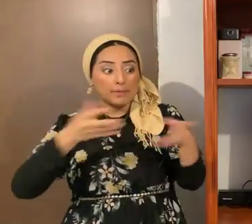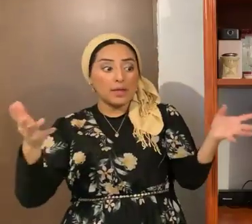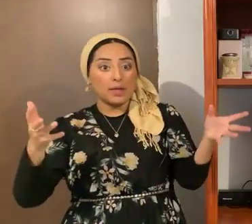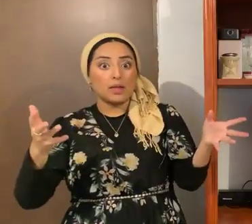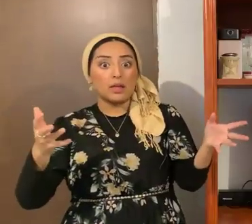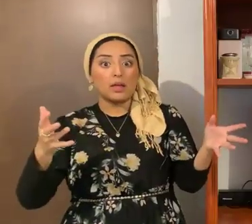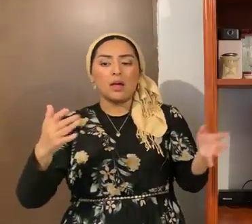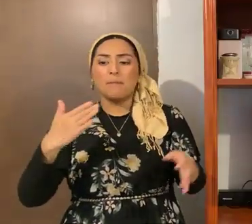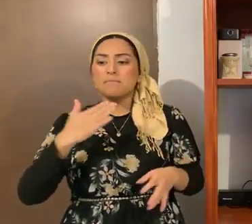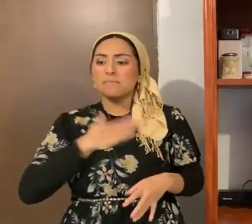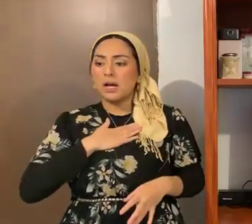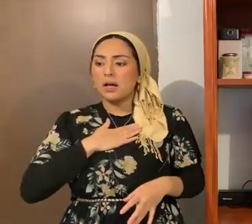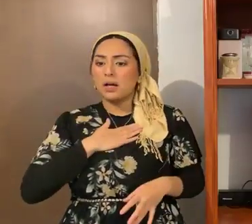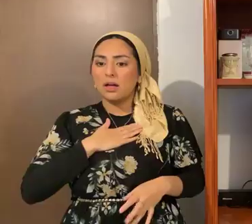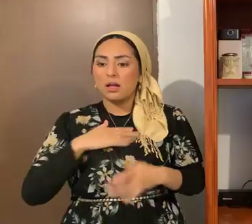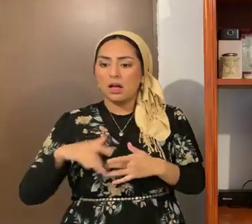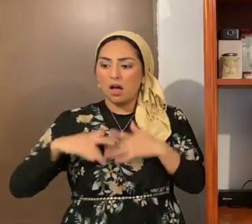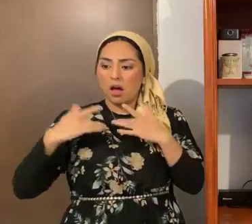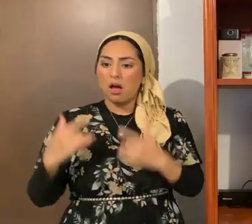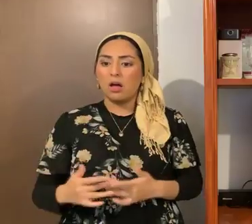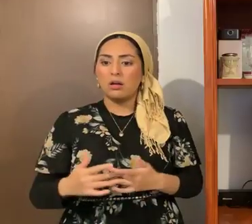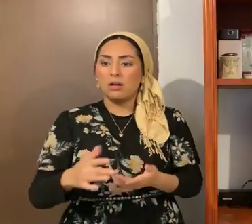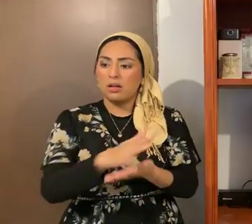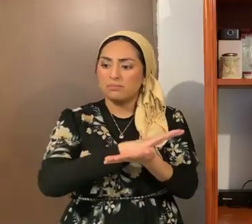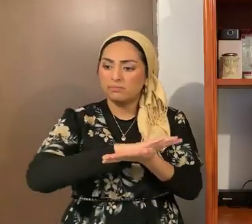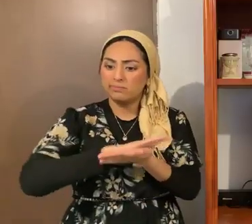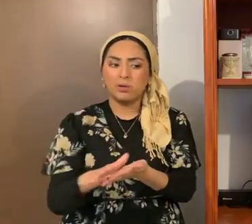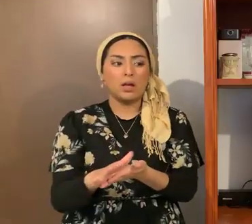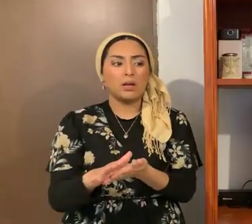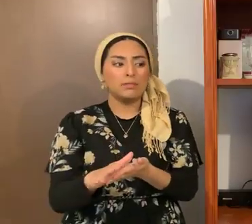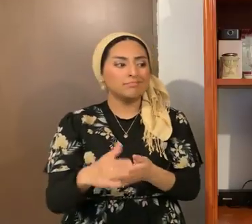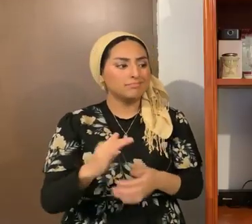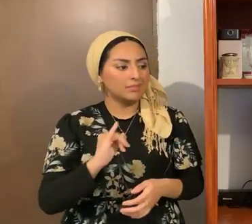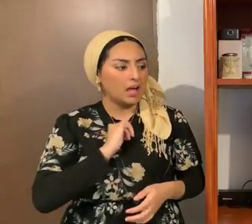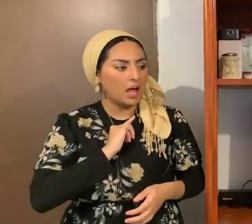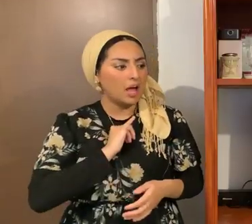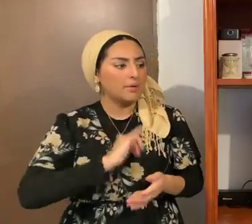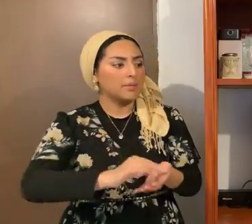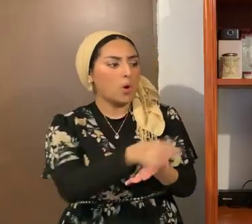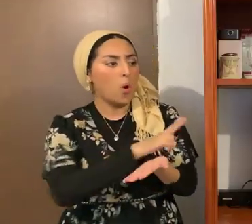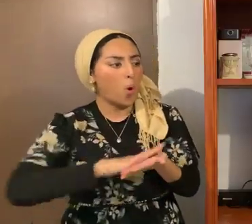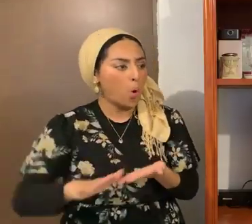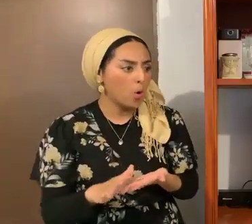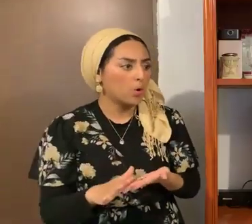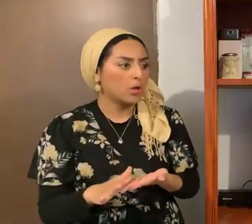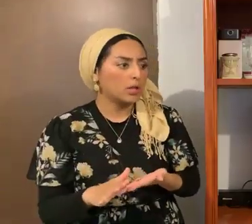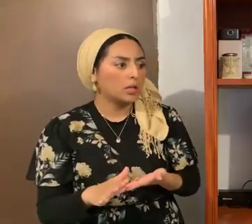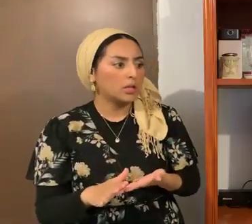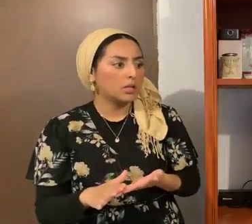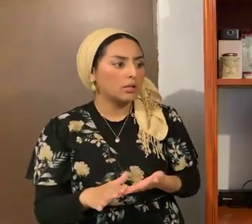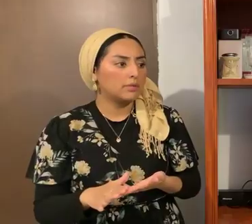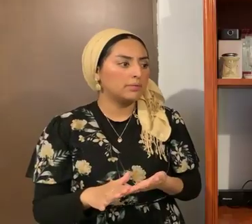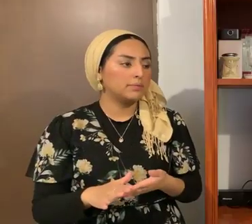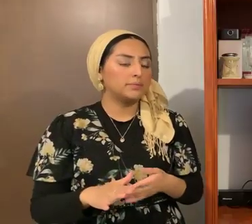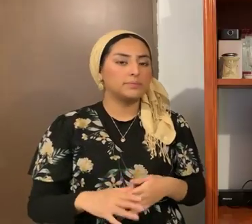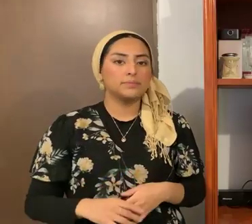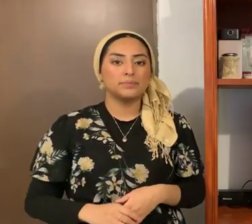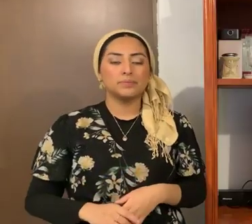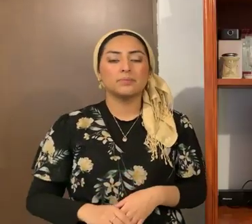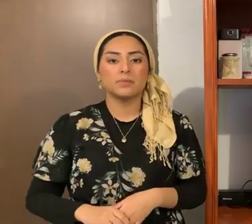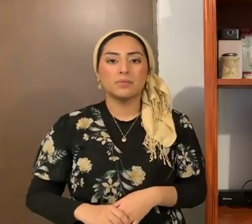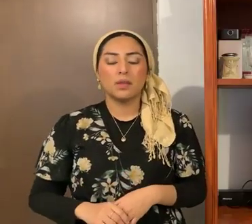su limpieza de comportamiento. Eso es muy importante. Su limpieza de